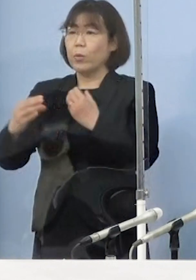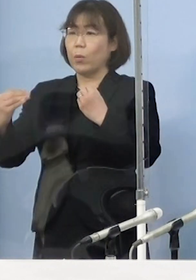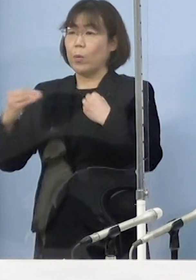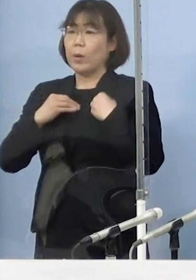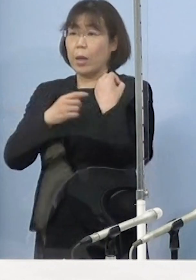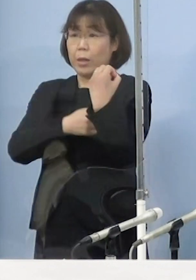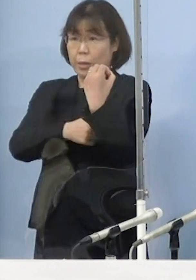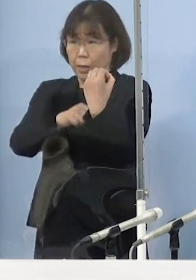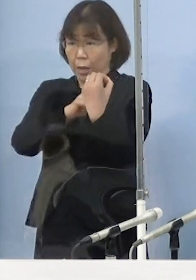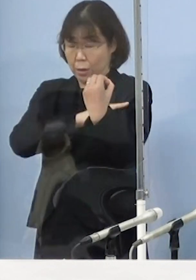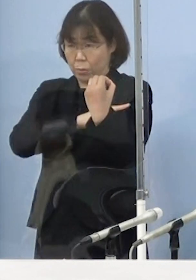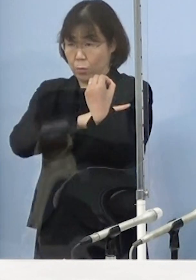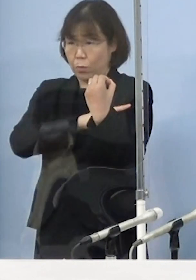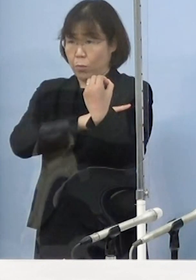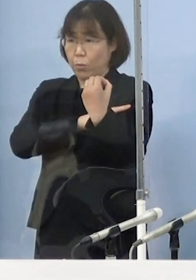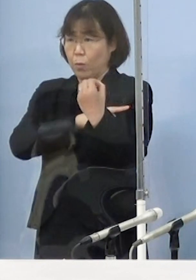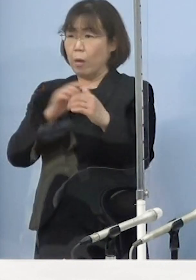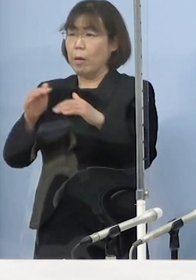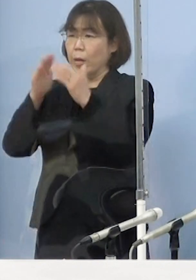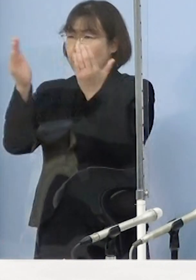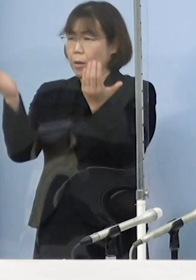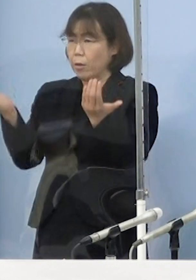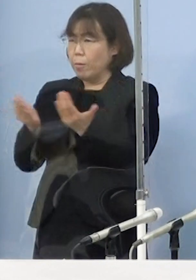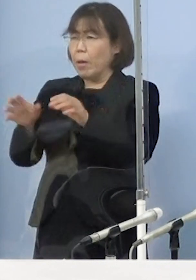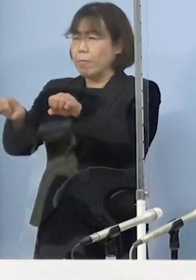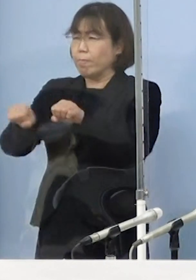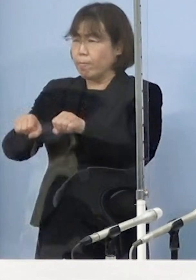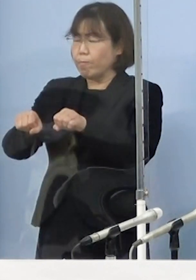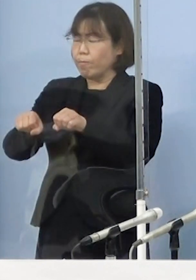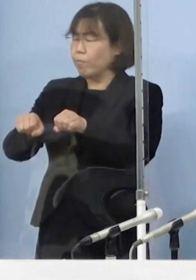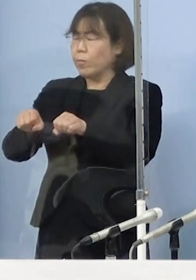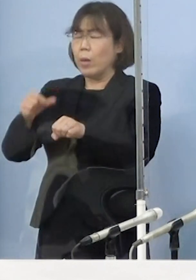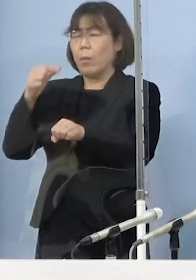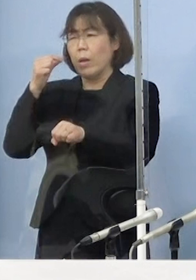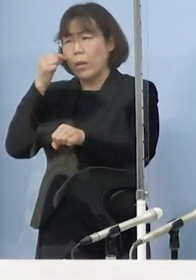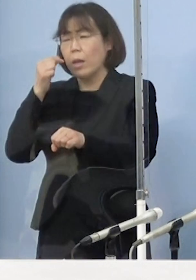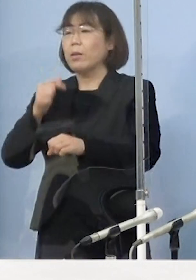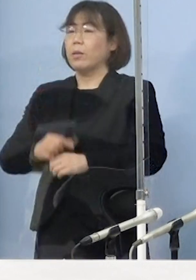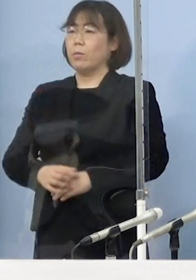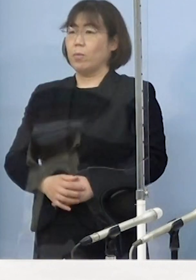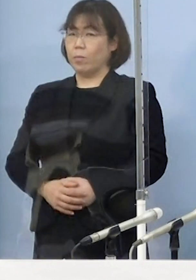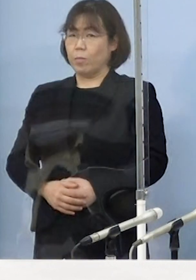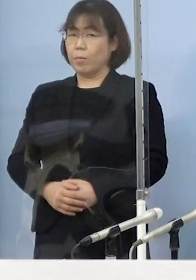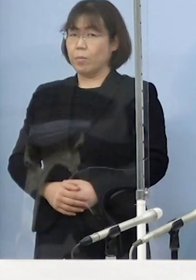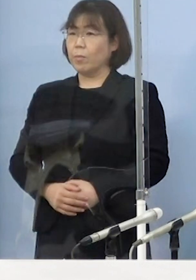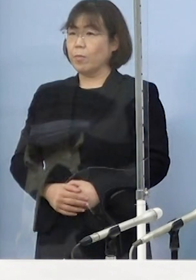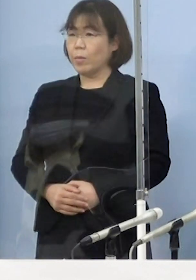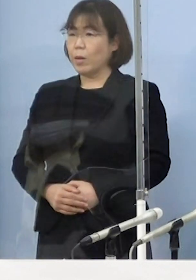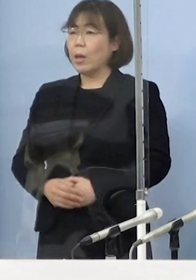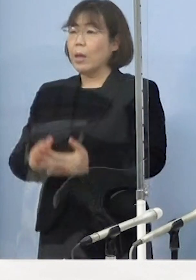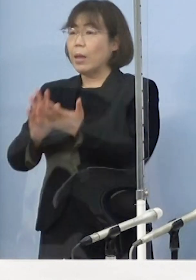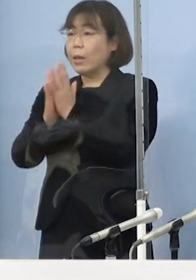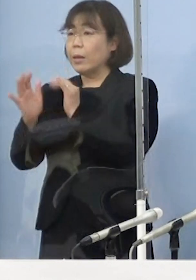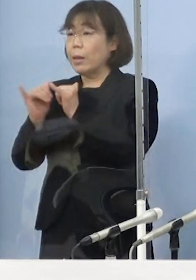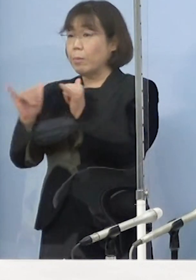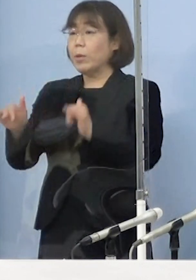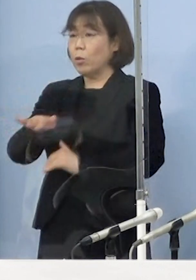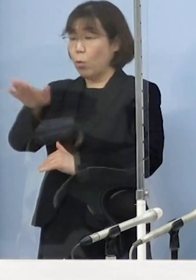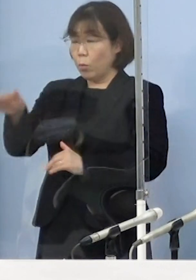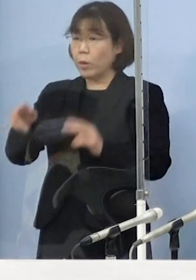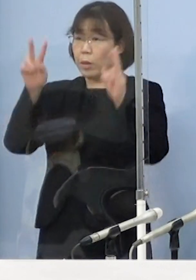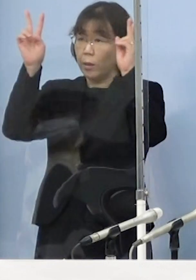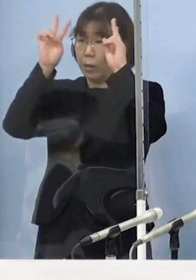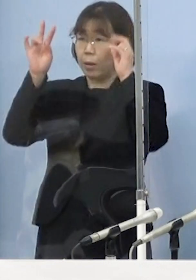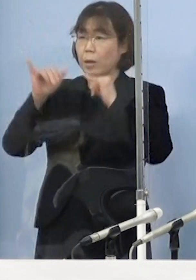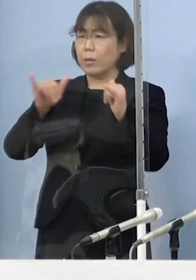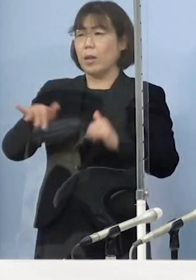力あるいはその全貌が全てつかめたわけではありませんので、まあ、県民の皆さん方、事業者の皆さん